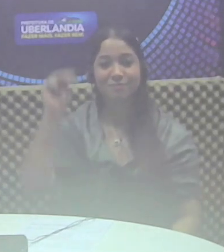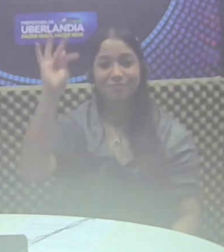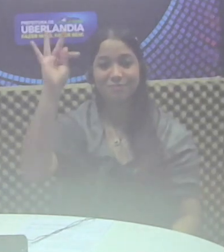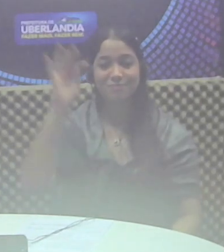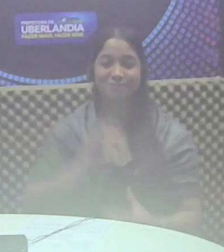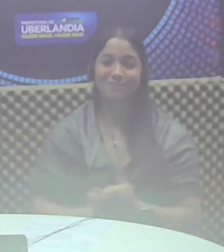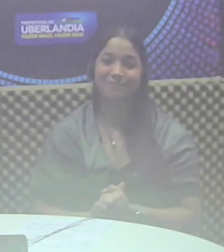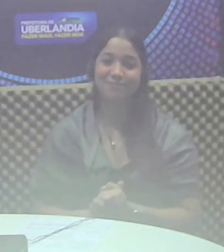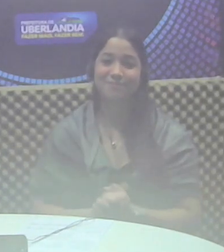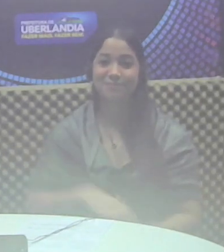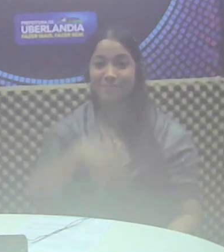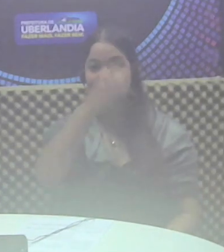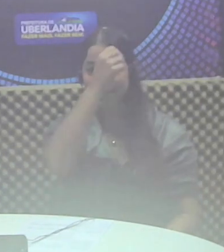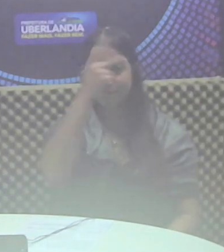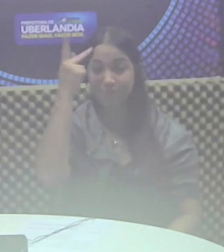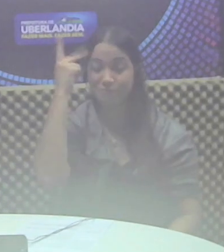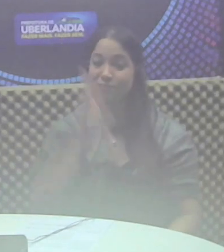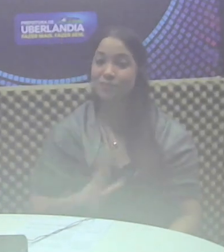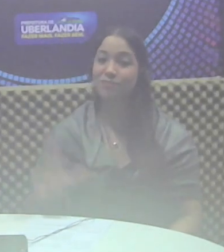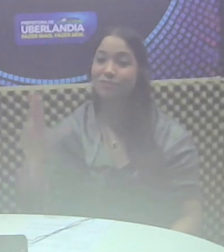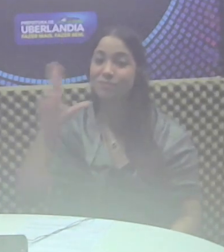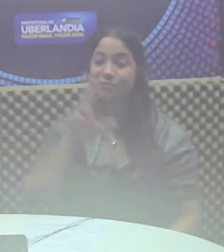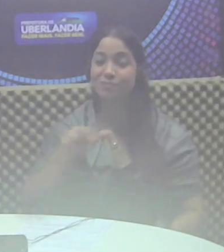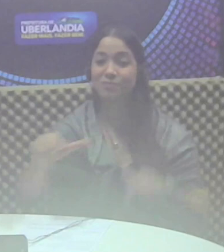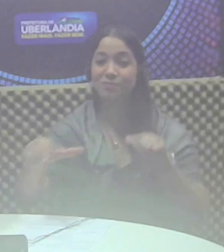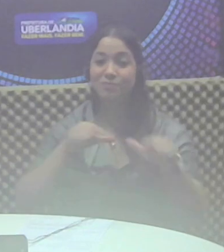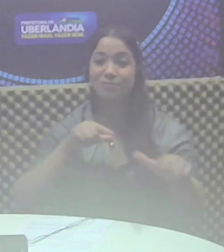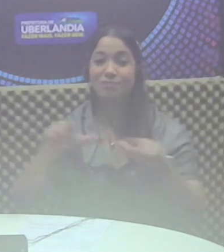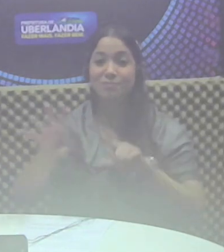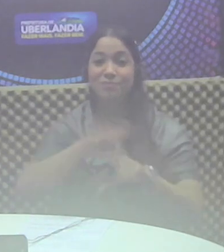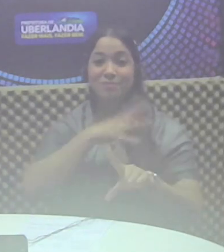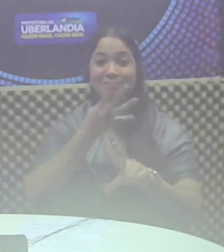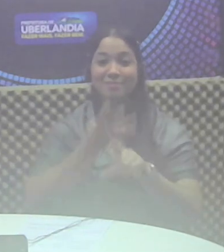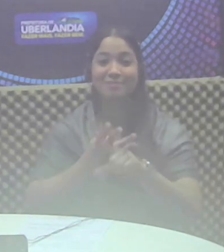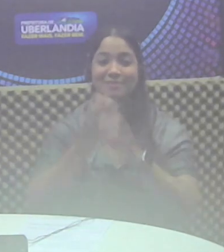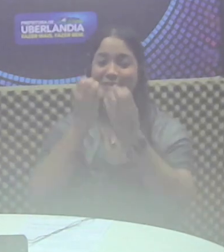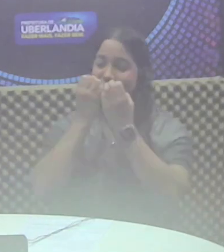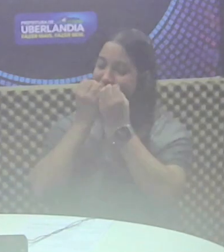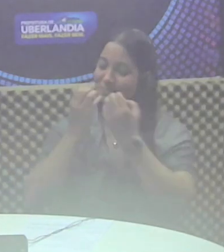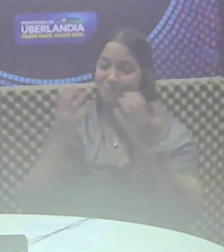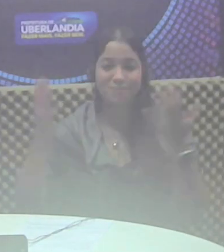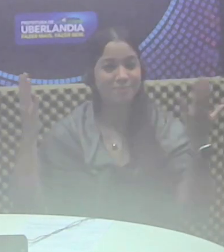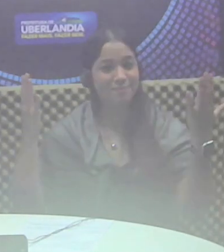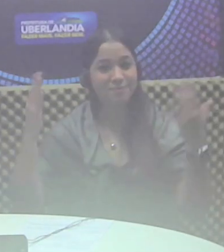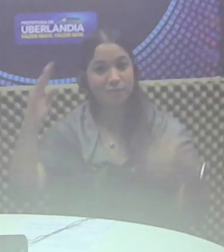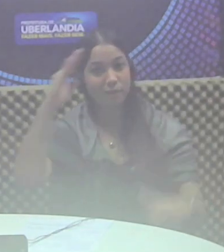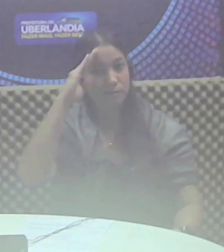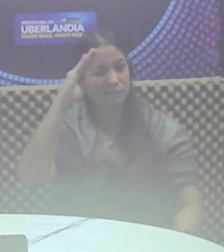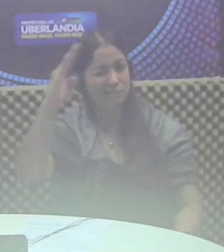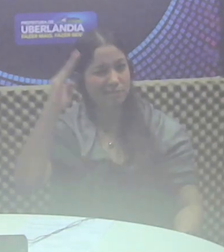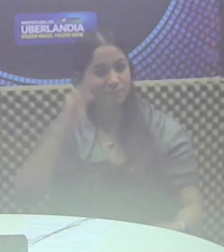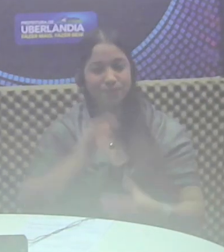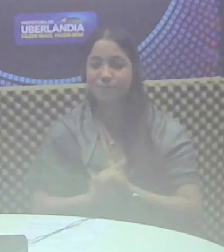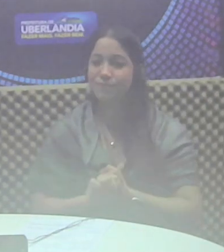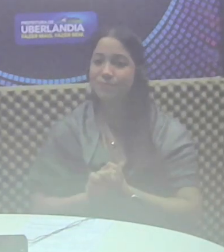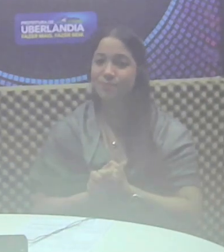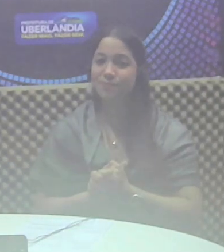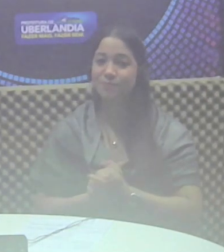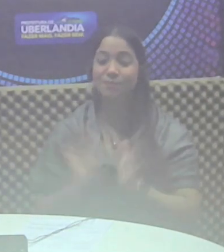Marco Túlio de Castro ciman Prefeitura de Uberlândia fazer mais fazer bem até a